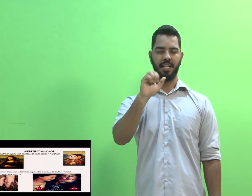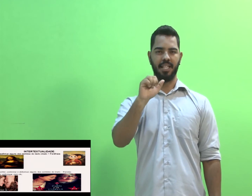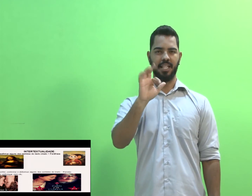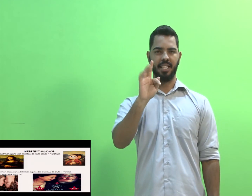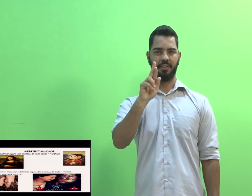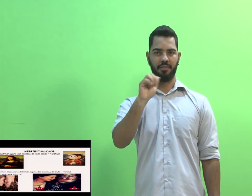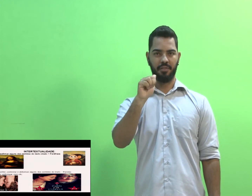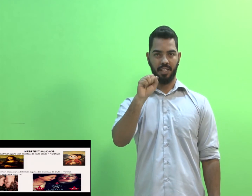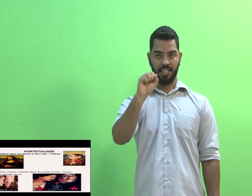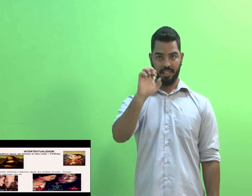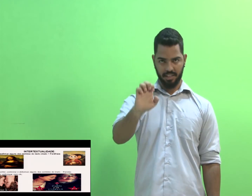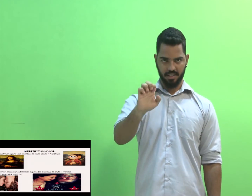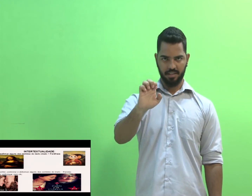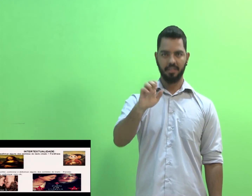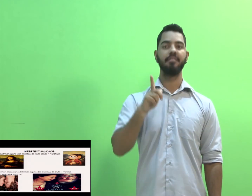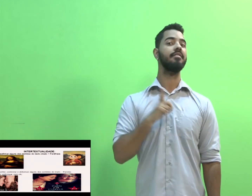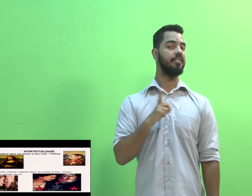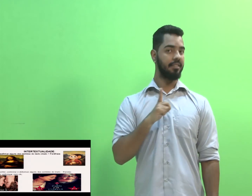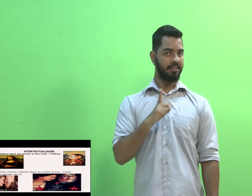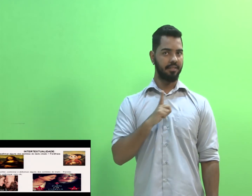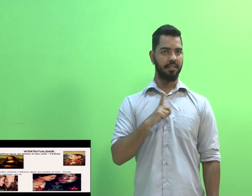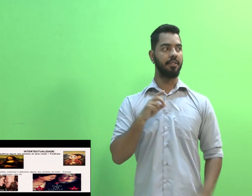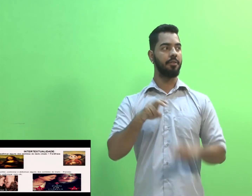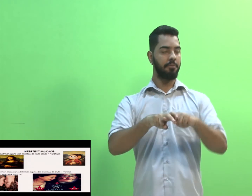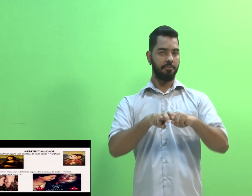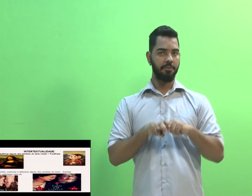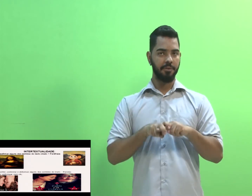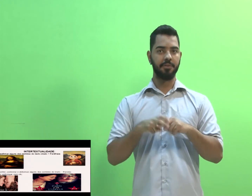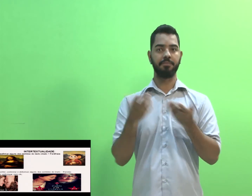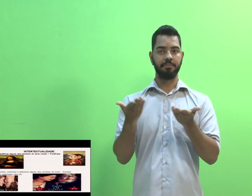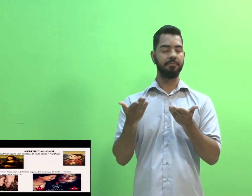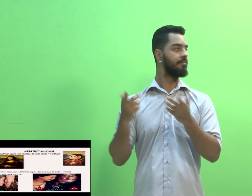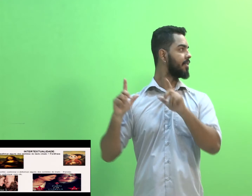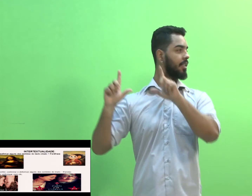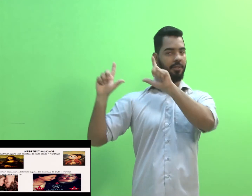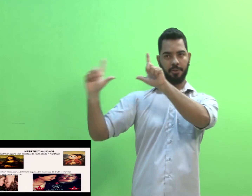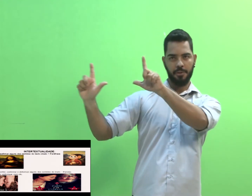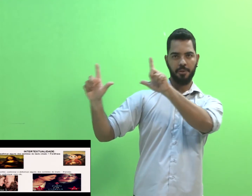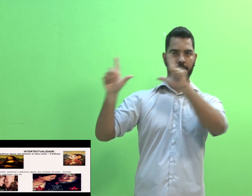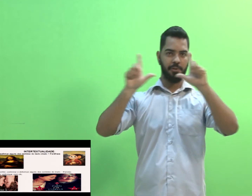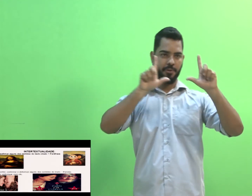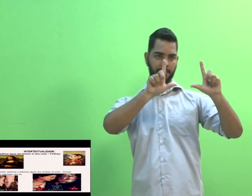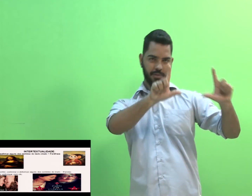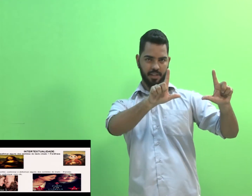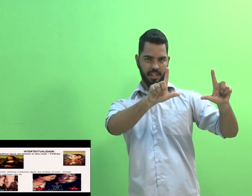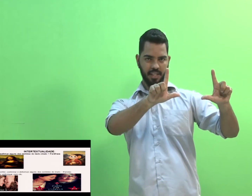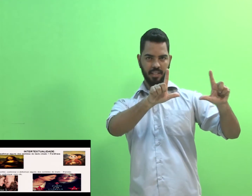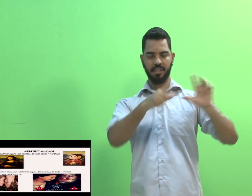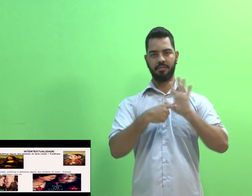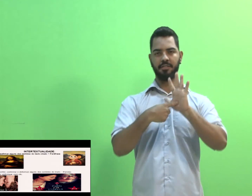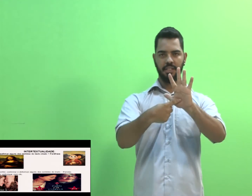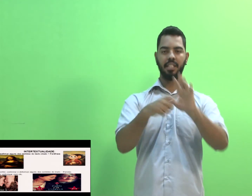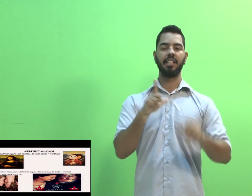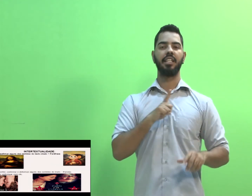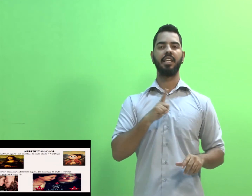Lisa, Gioconda, não é? E uma paráfrase dessa pintura,